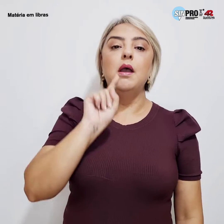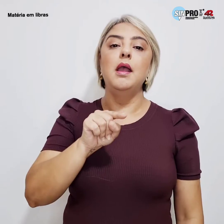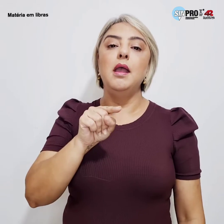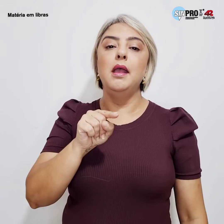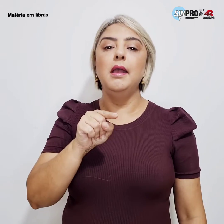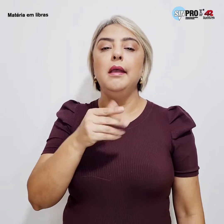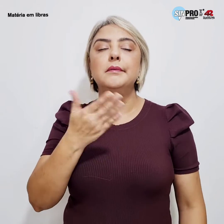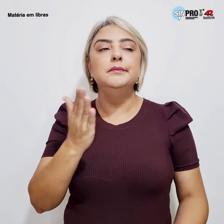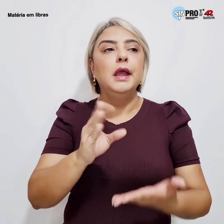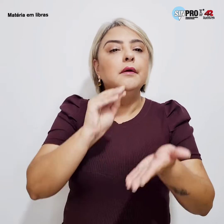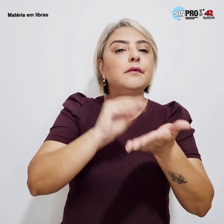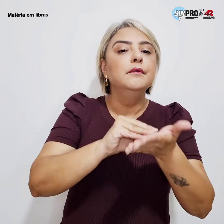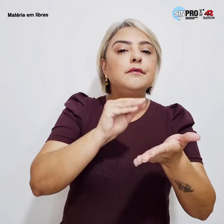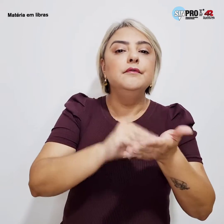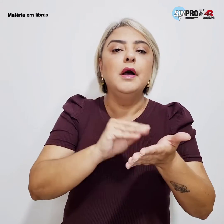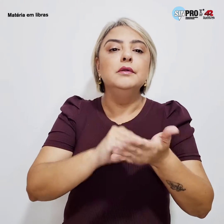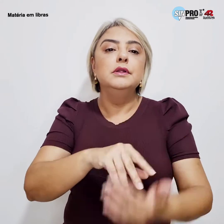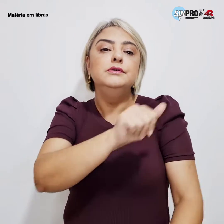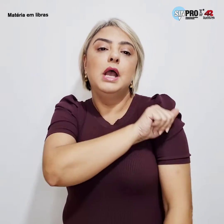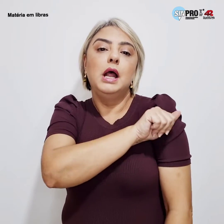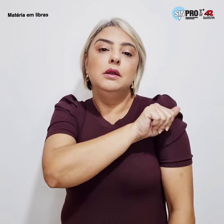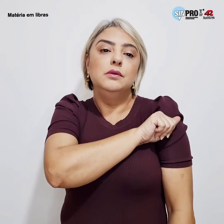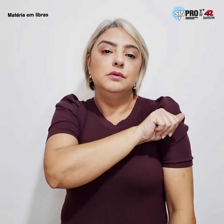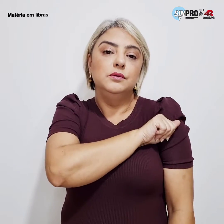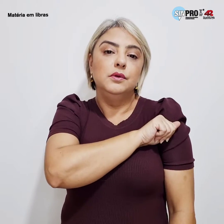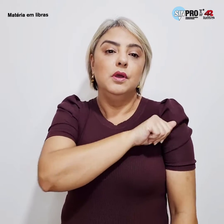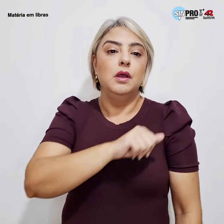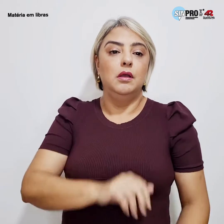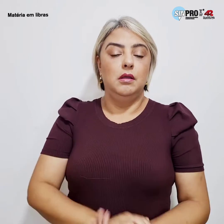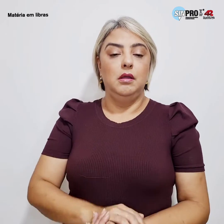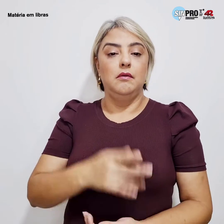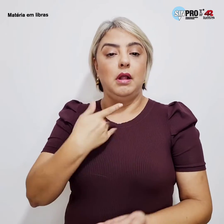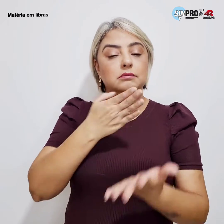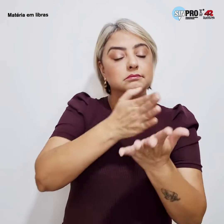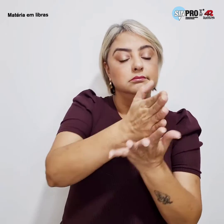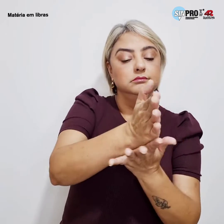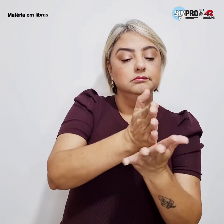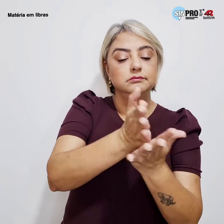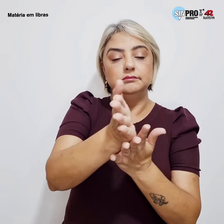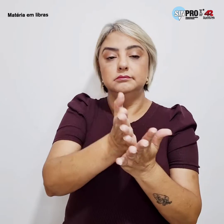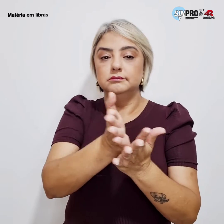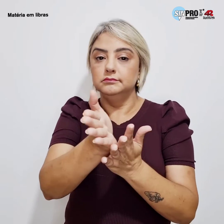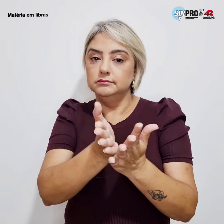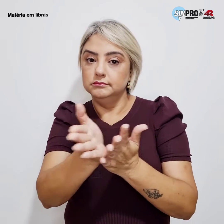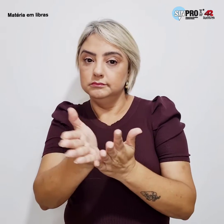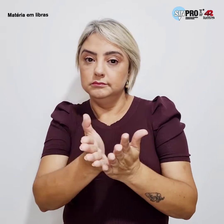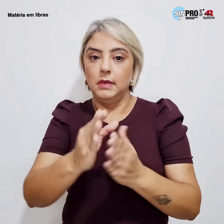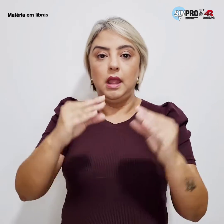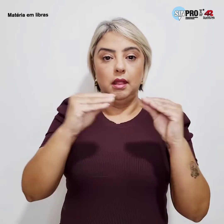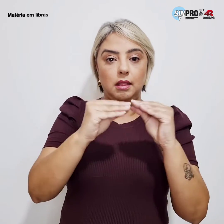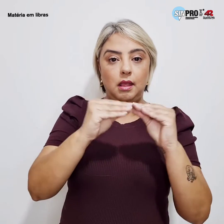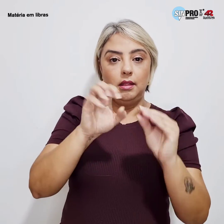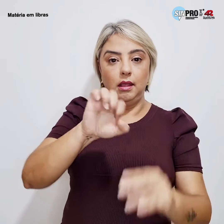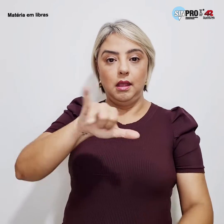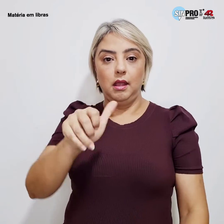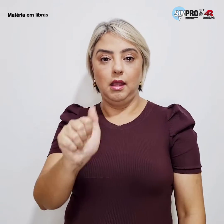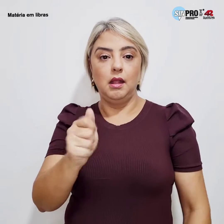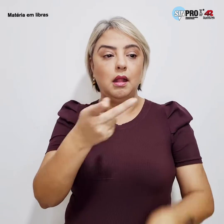suposta falta de demanda. Segundo as diretrizes operacionais da EJA, a busca